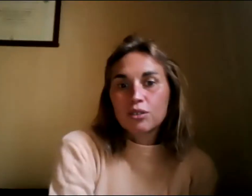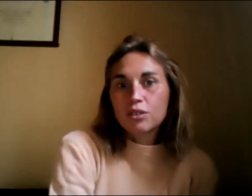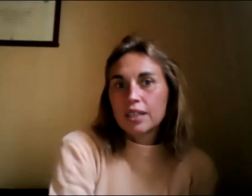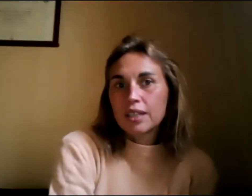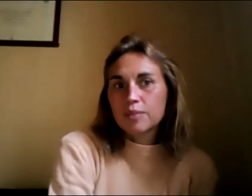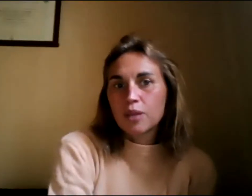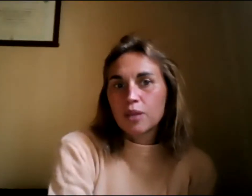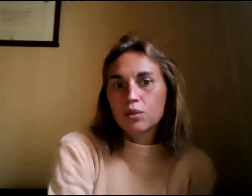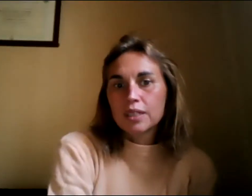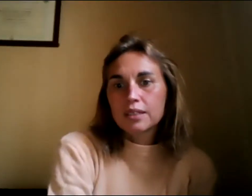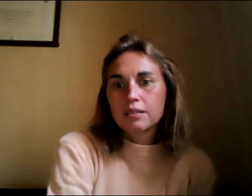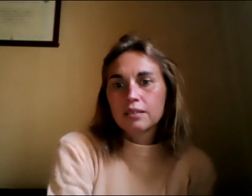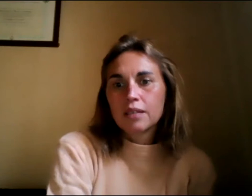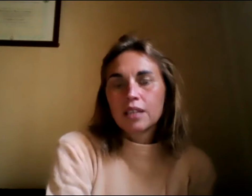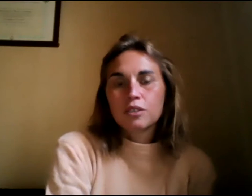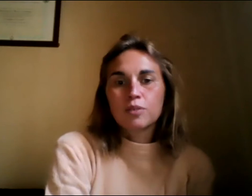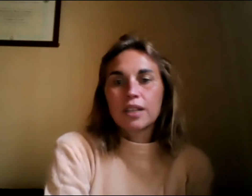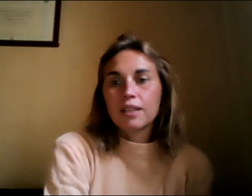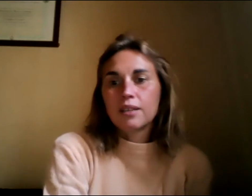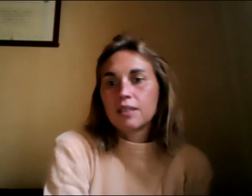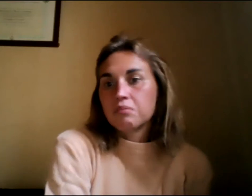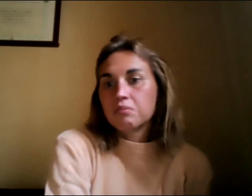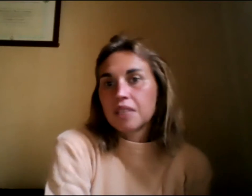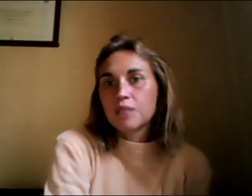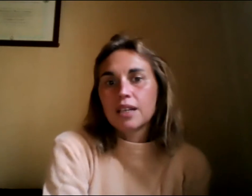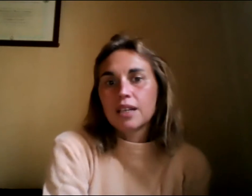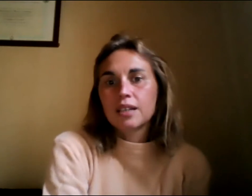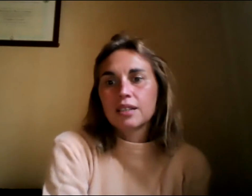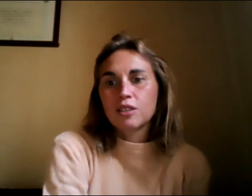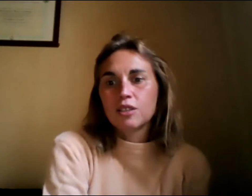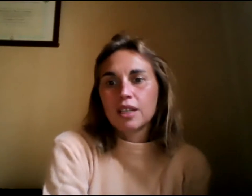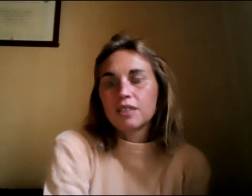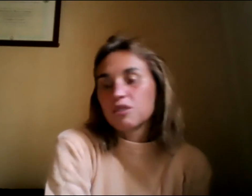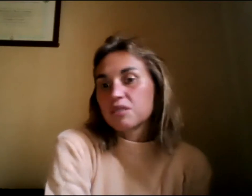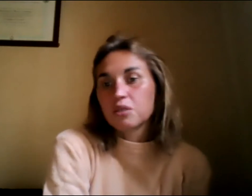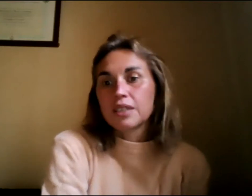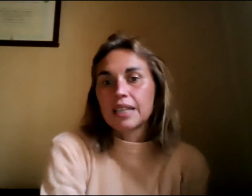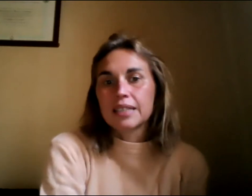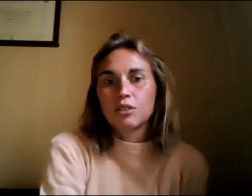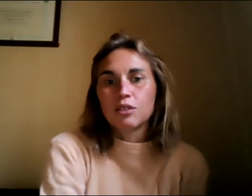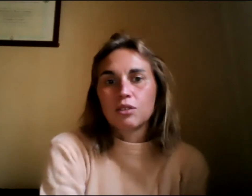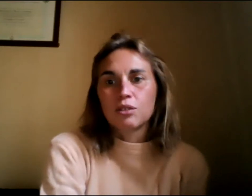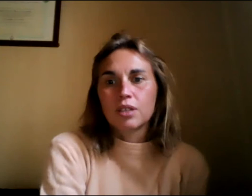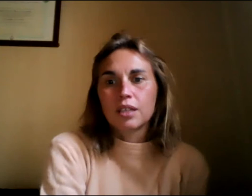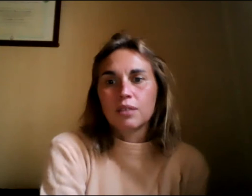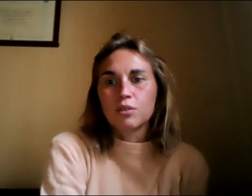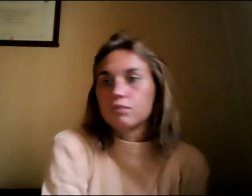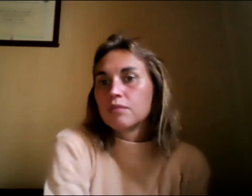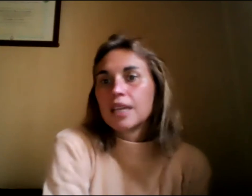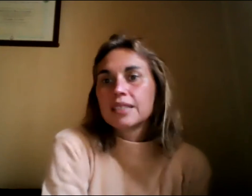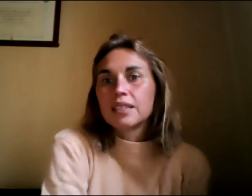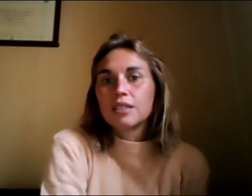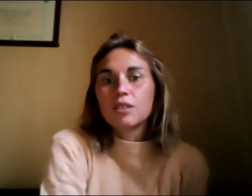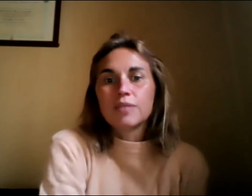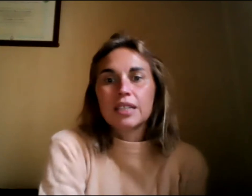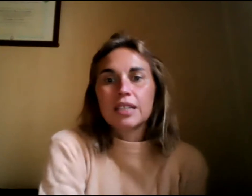Bueno, pues si no tenéis más preguntas, si os parece, dejamos la sesión aquí. Yo, son casi las 5. Yo